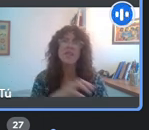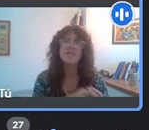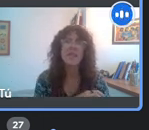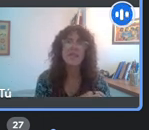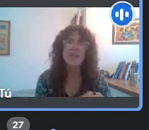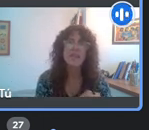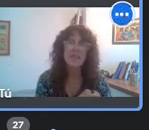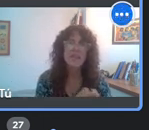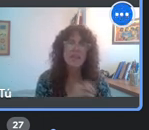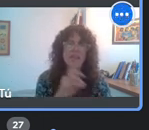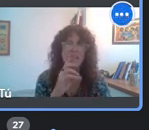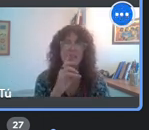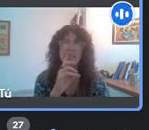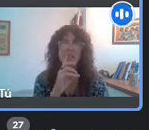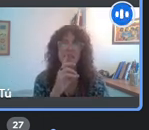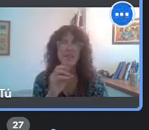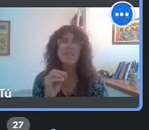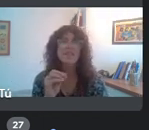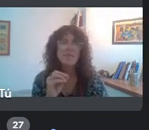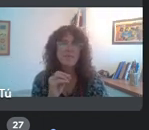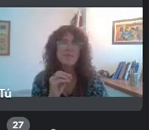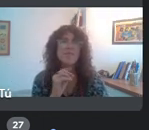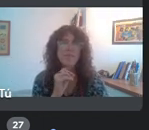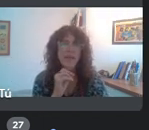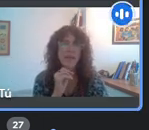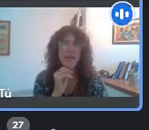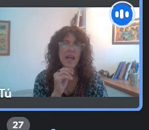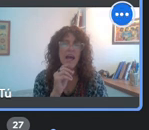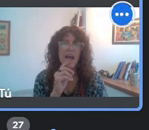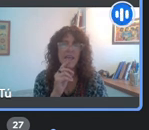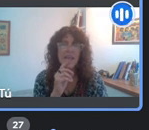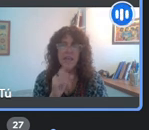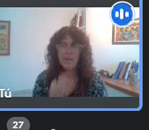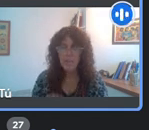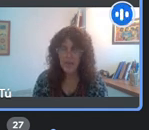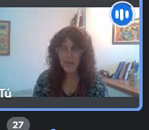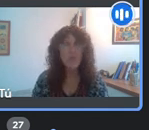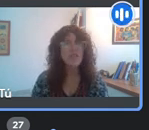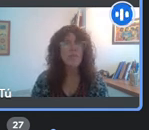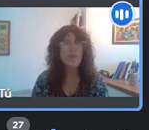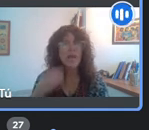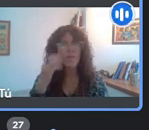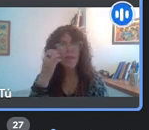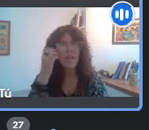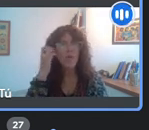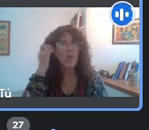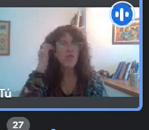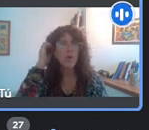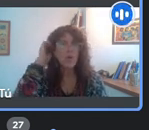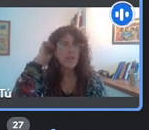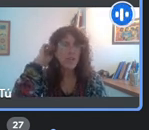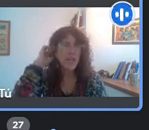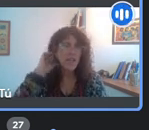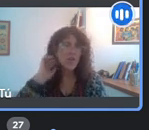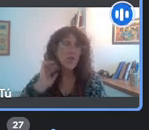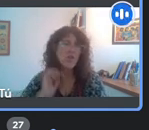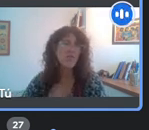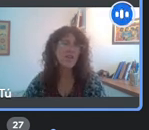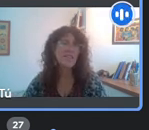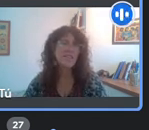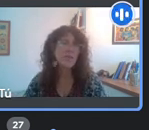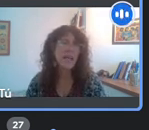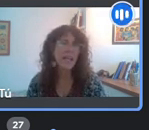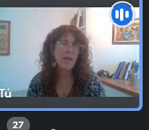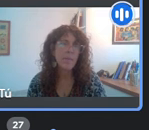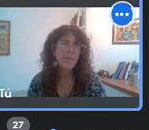6 y 7. ¿Sí? Sí, así la descargué yo en la mano. Ahí en el PEDCO también abrí otro cuestionario con